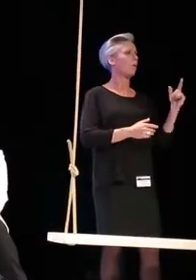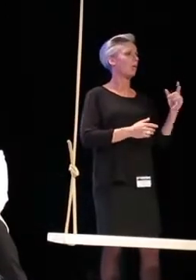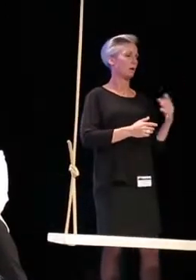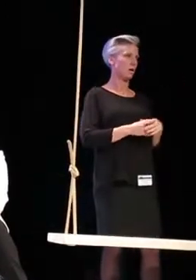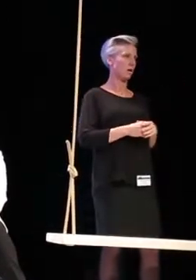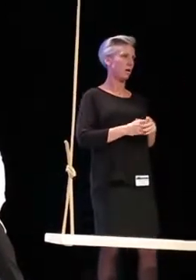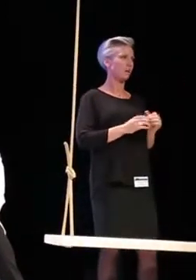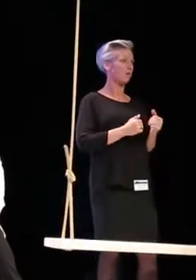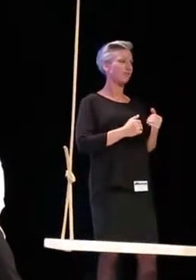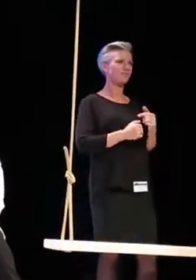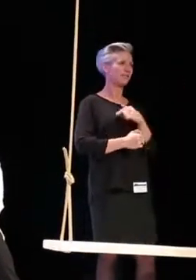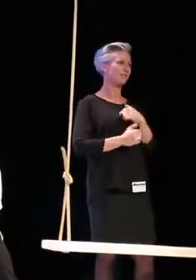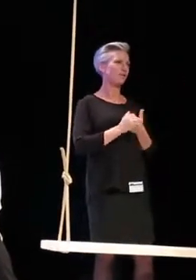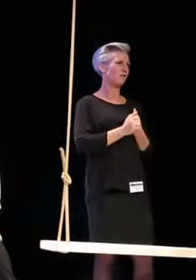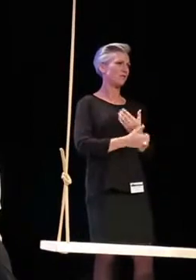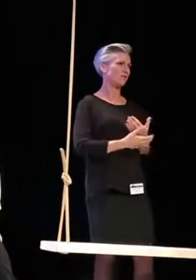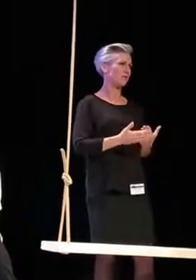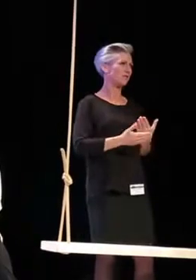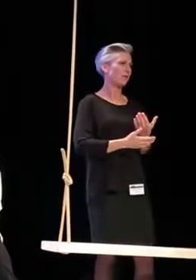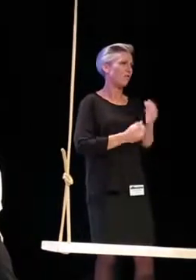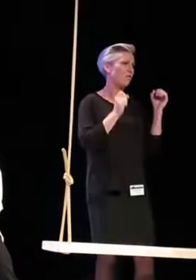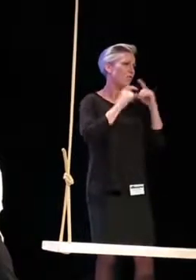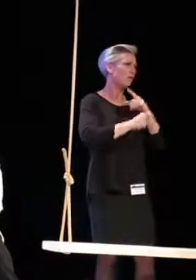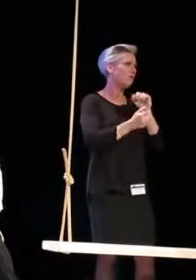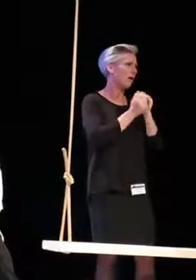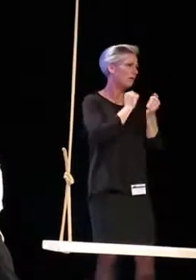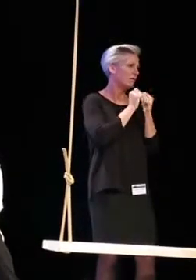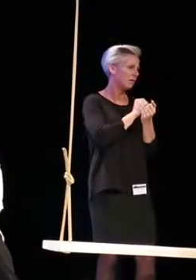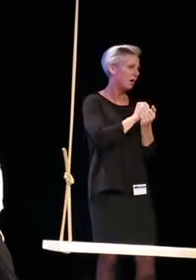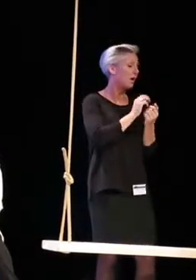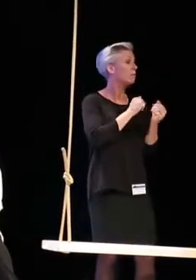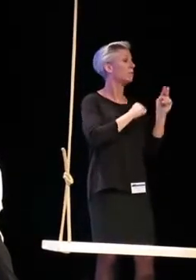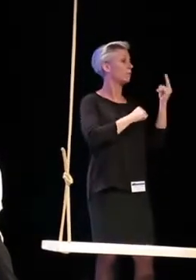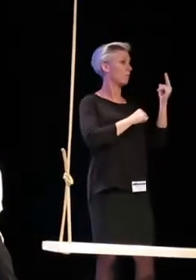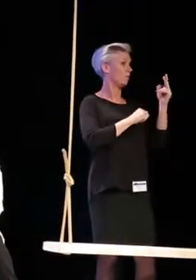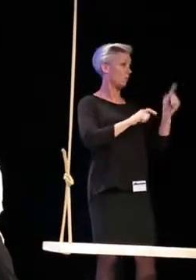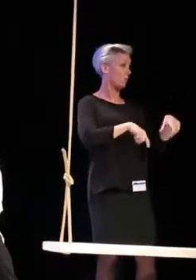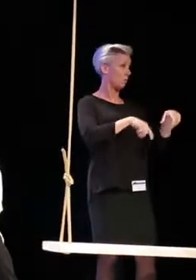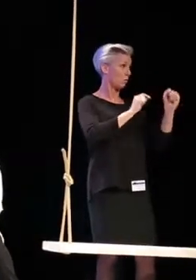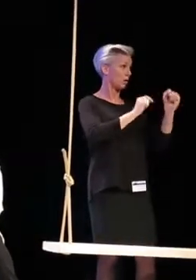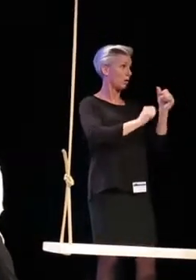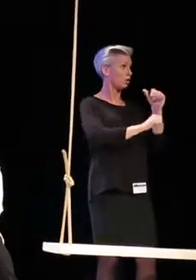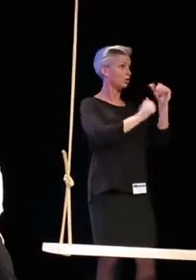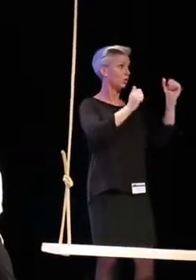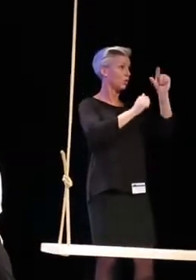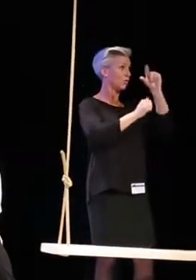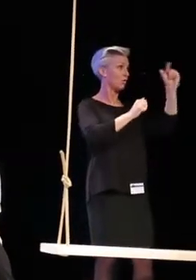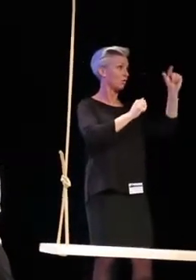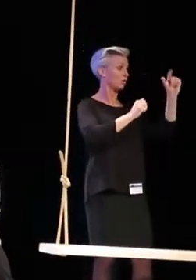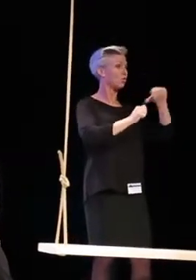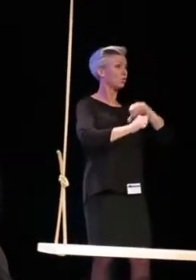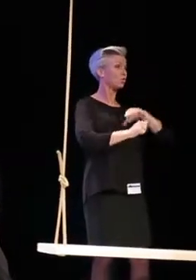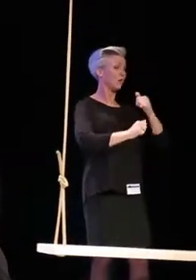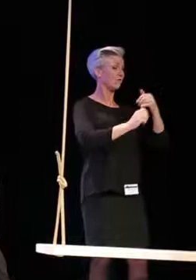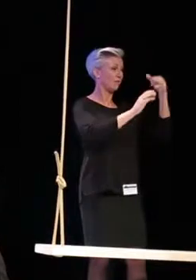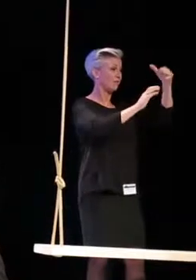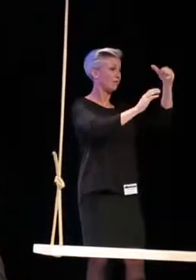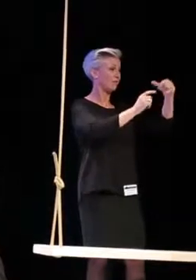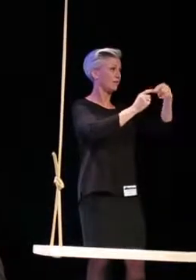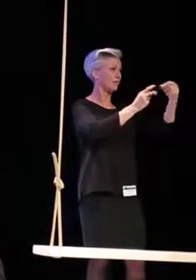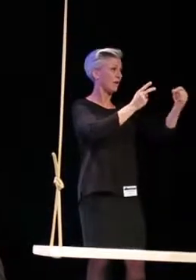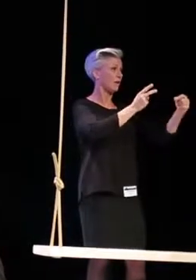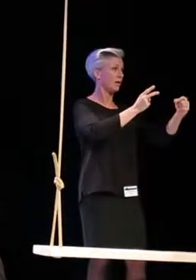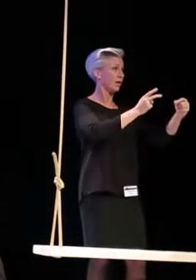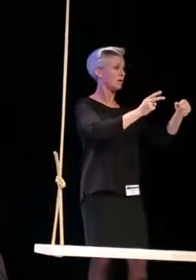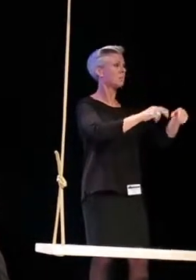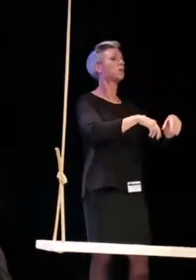det så går det inte rent politiskt. Men då visar det sig att vi har stora företag som nu väljer att själva helt unisont